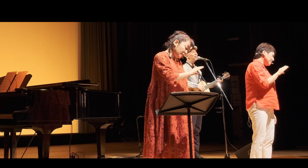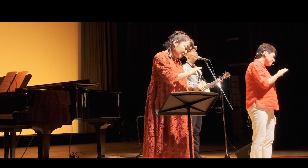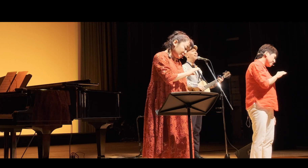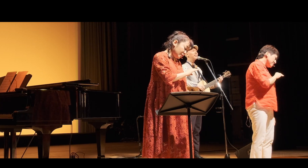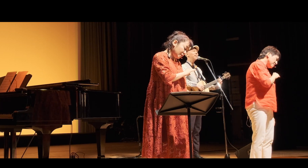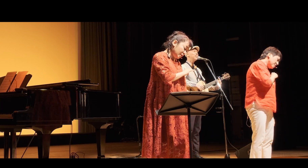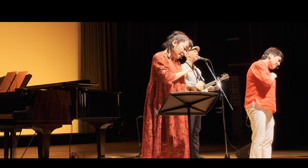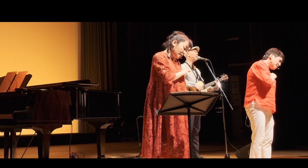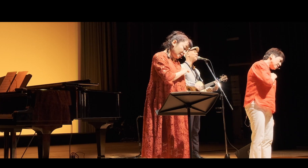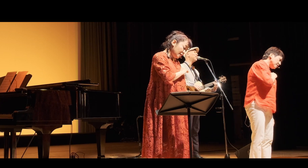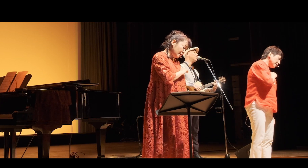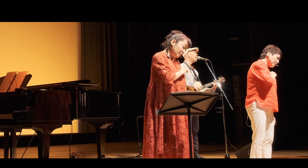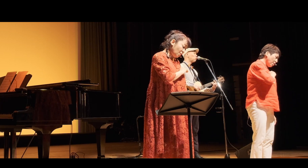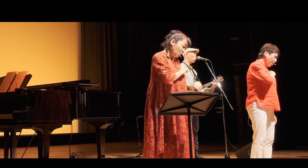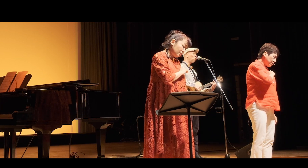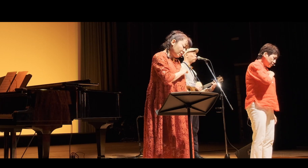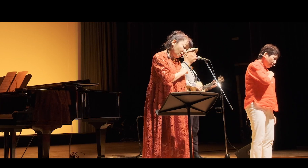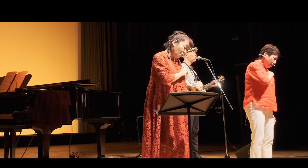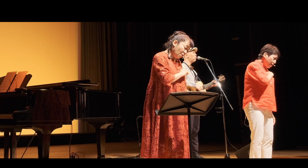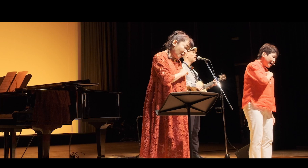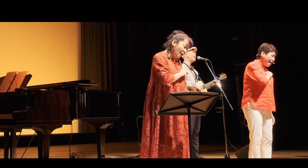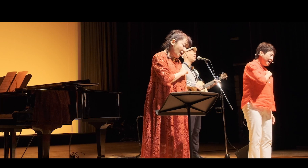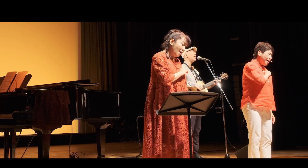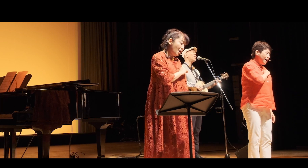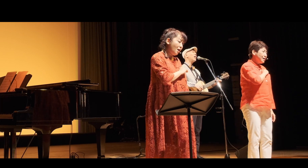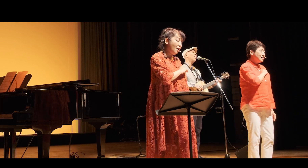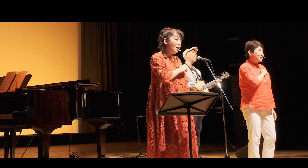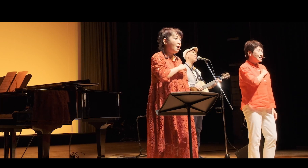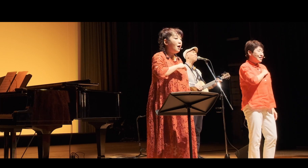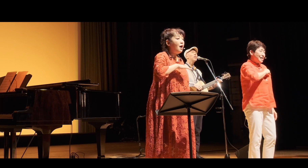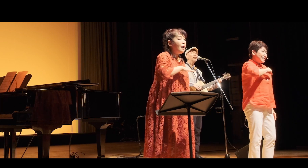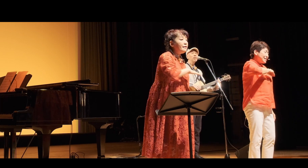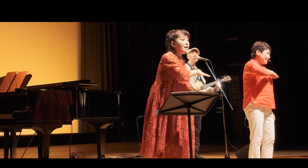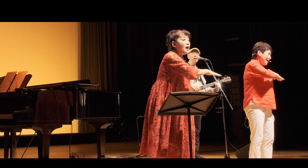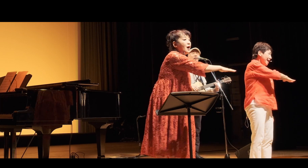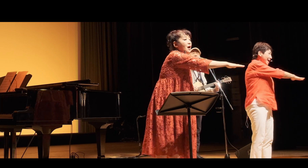人寂しいことが